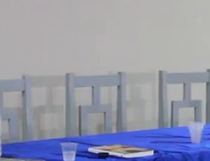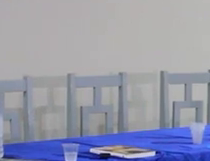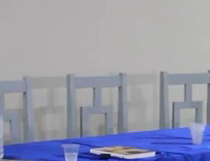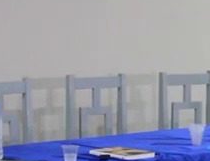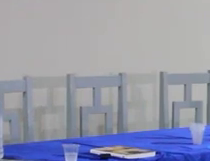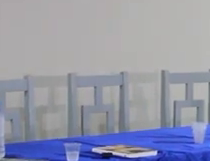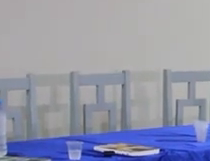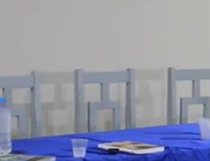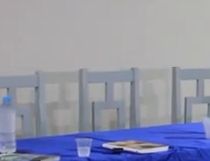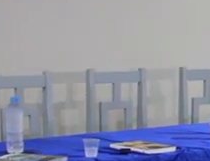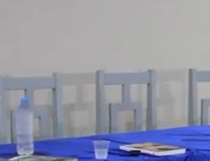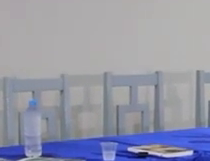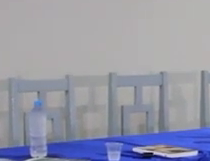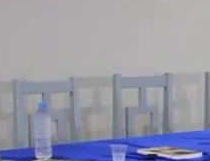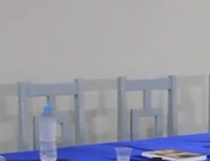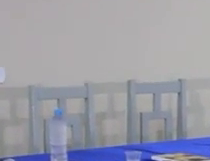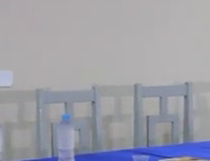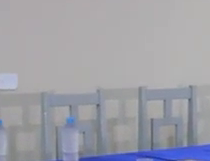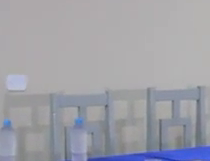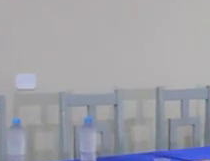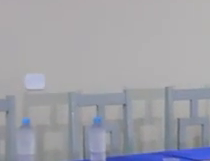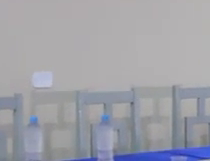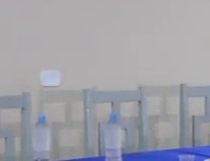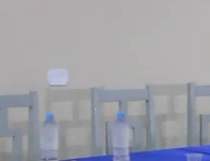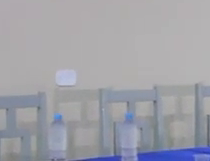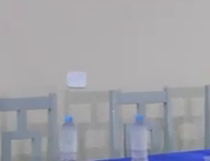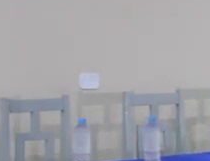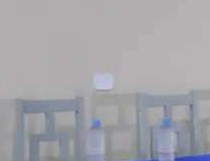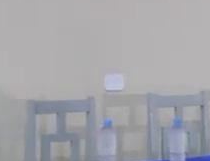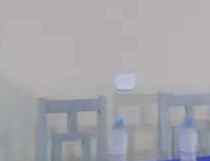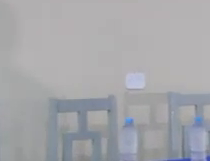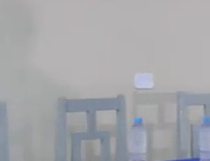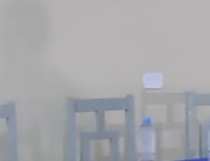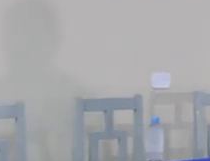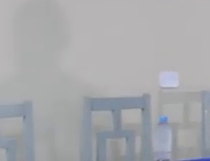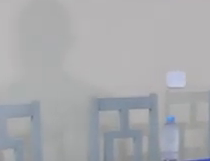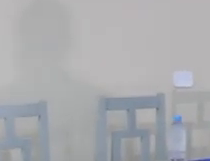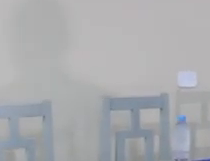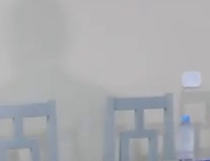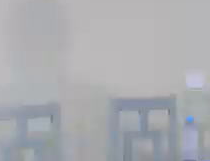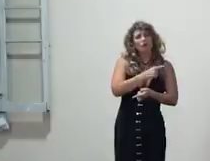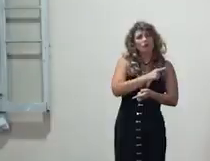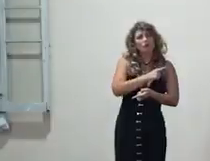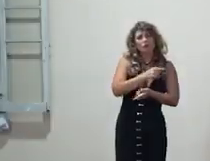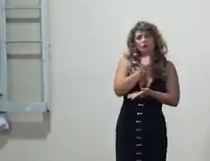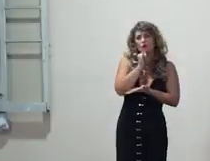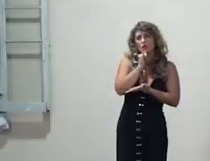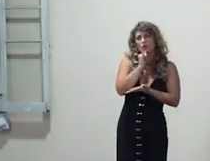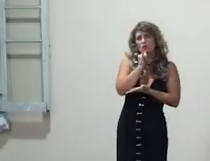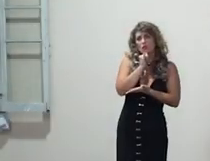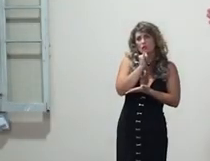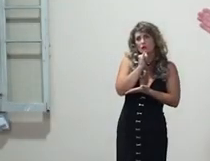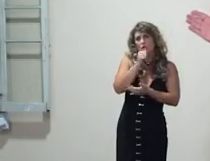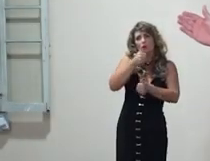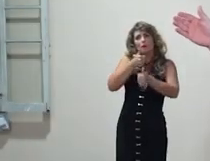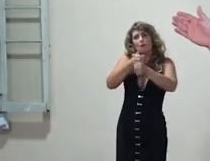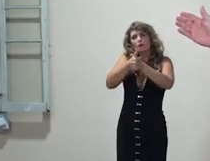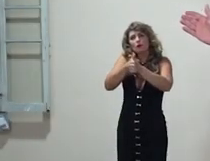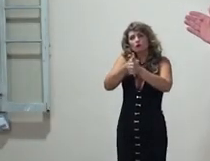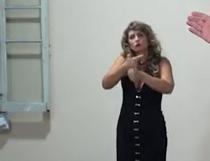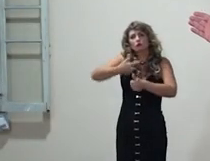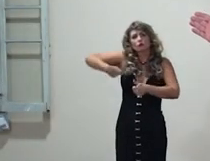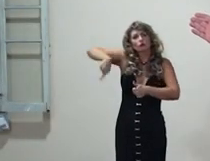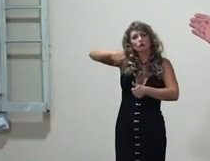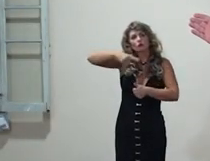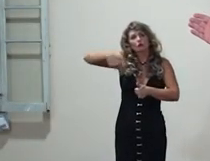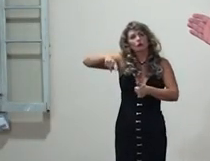Paraná, que Paranaguá passa? Não. Porque nós temos exemplo, Hamilton, muito próximos de nós,